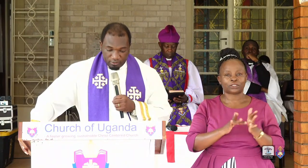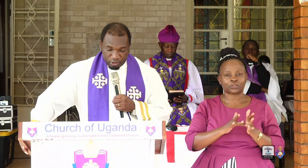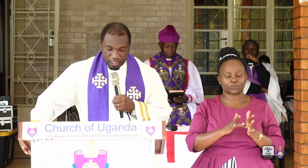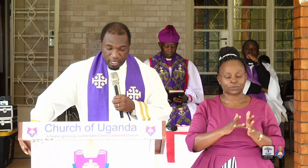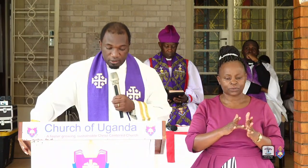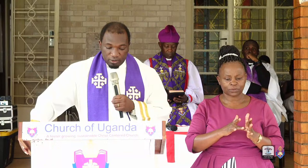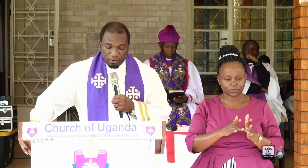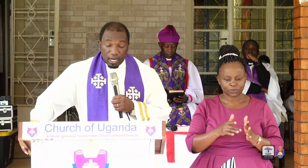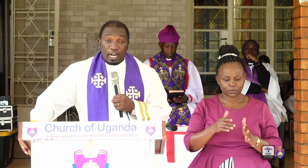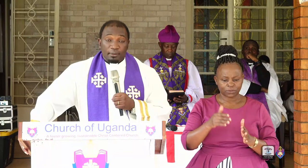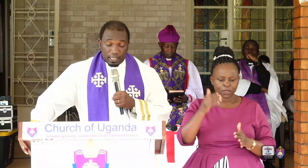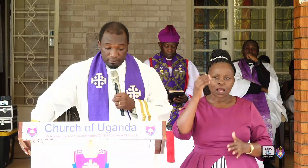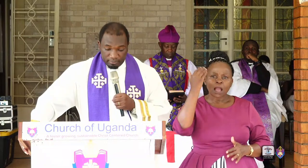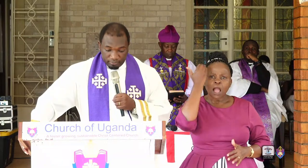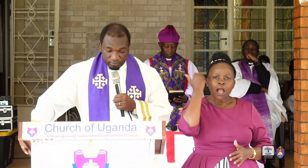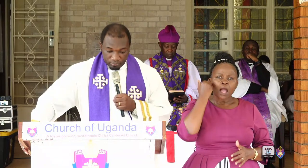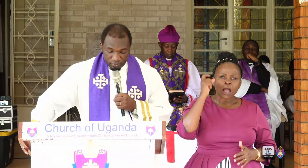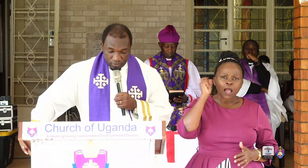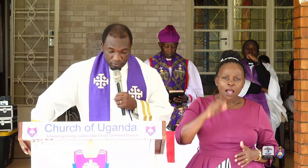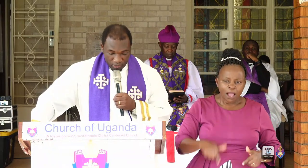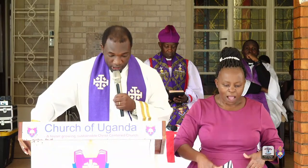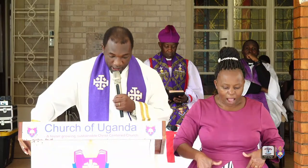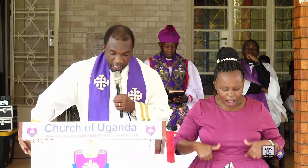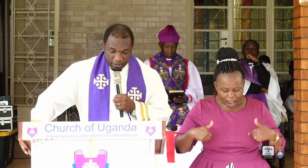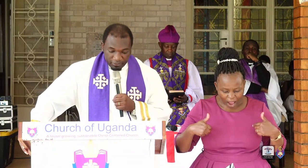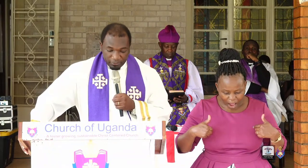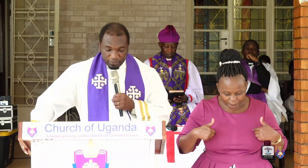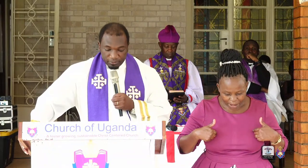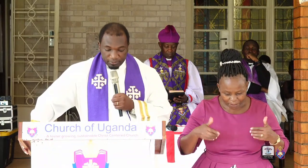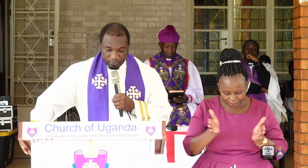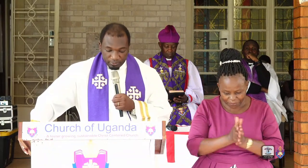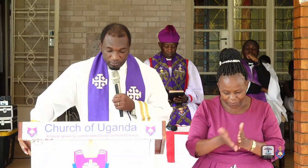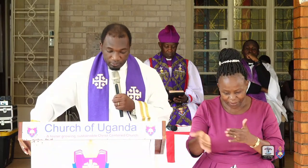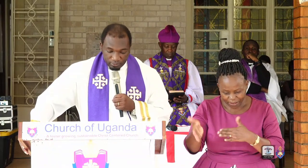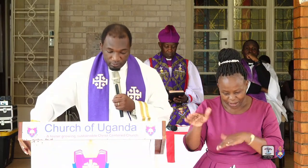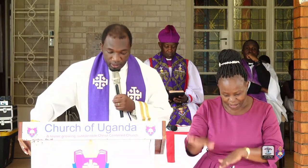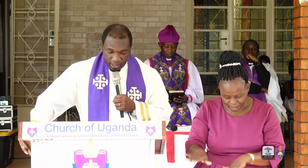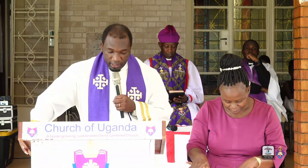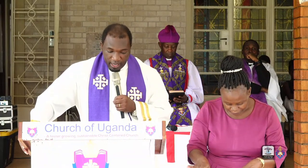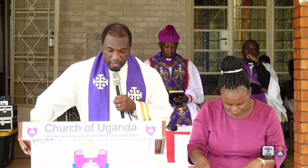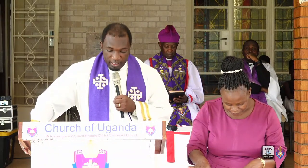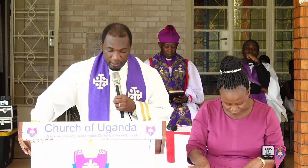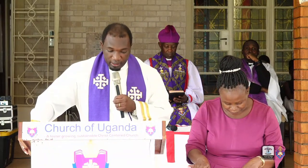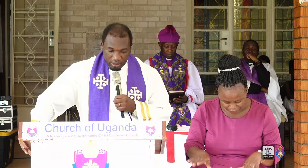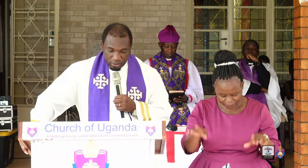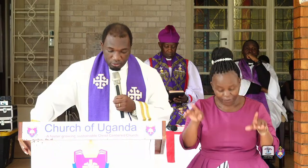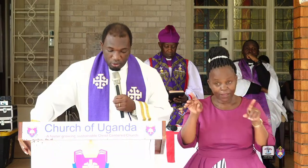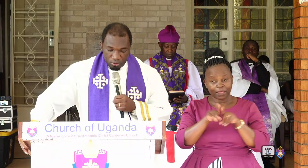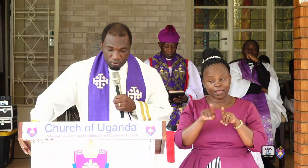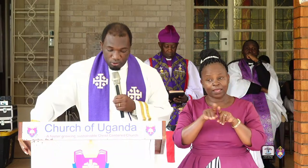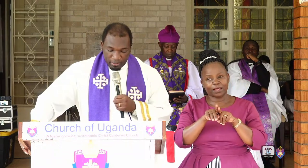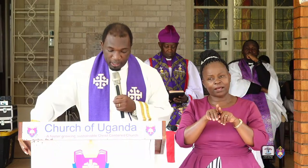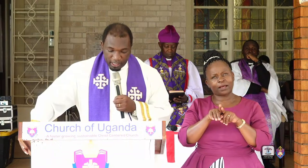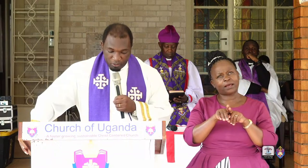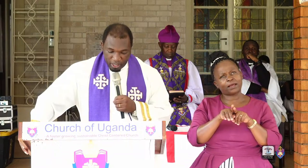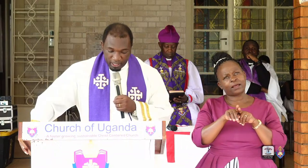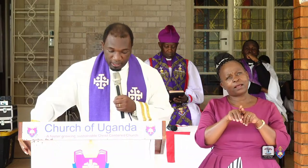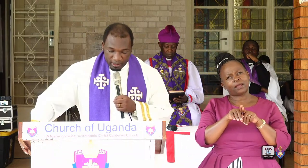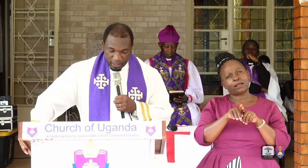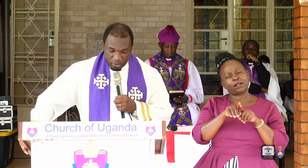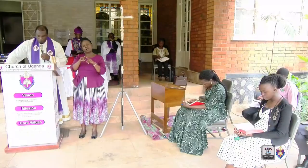alisalira omusango abalamu n'abafu era n'olw'okulabika